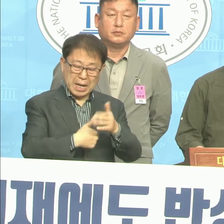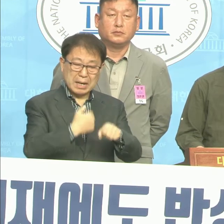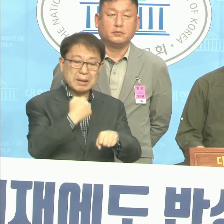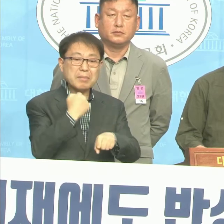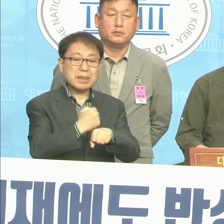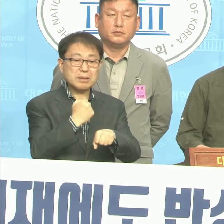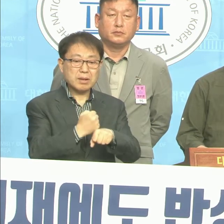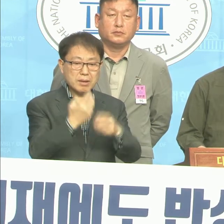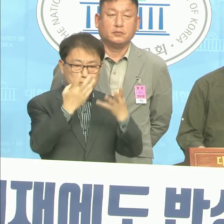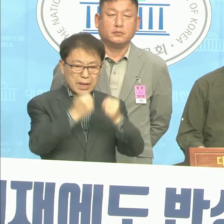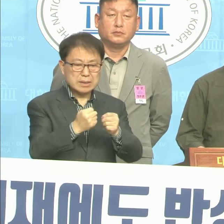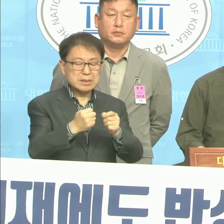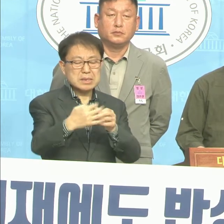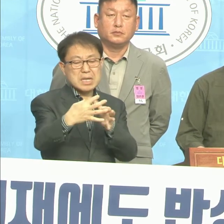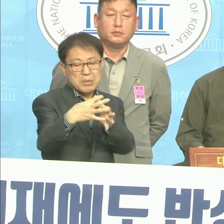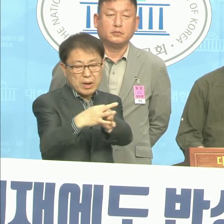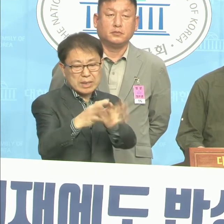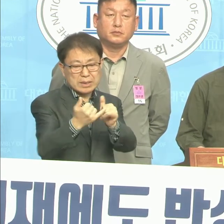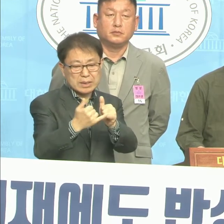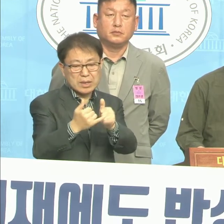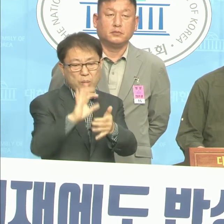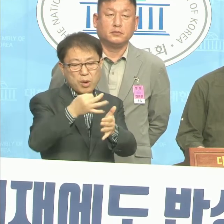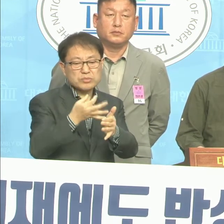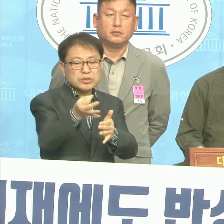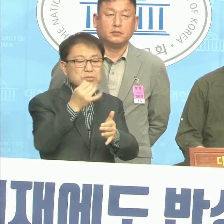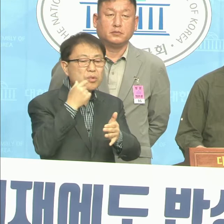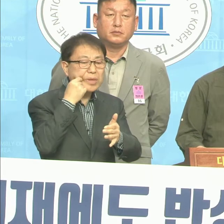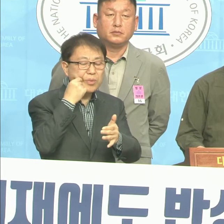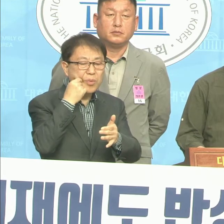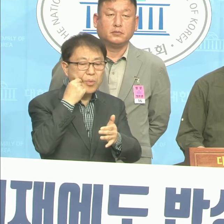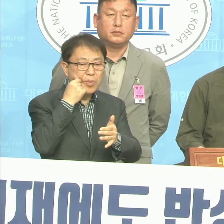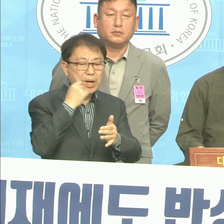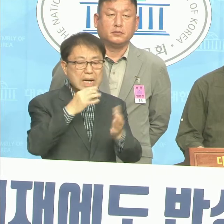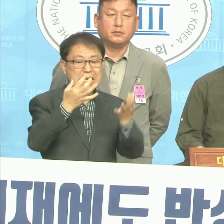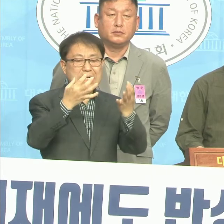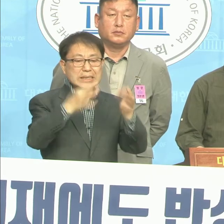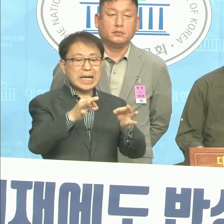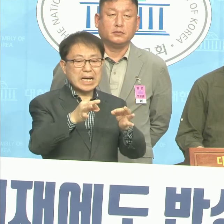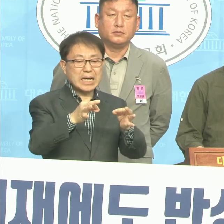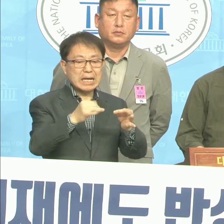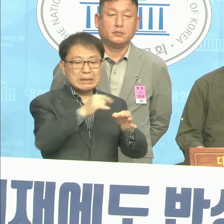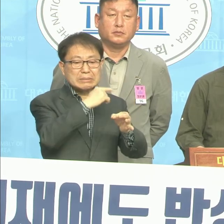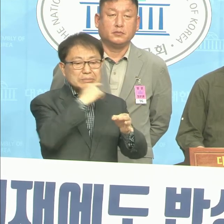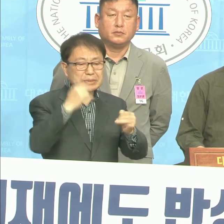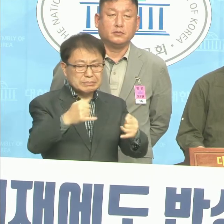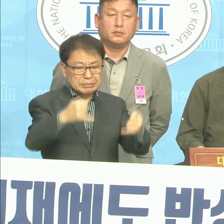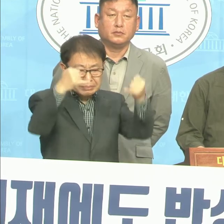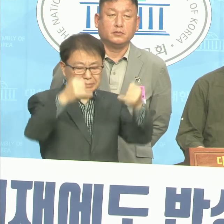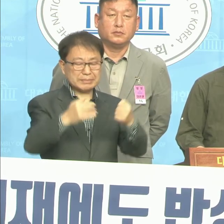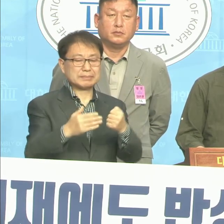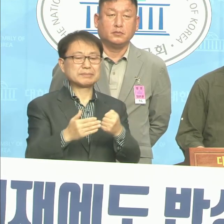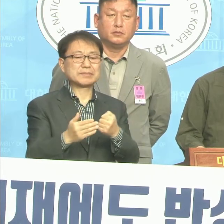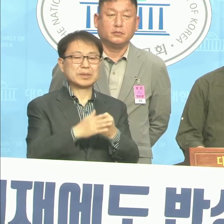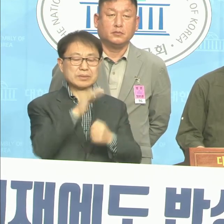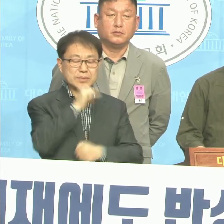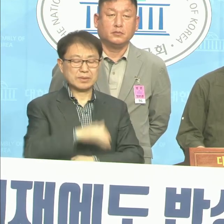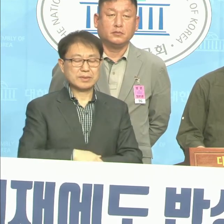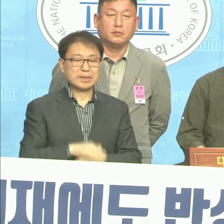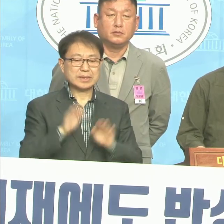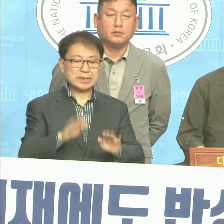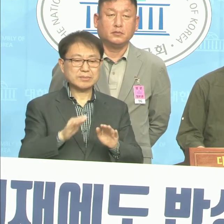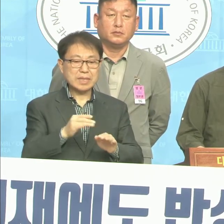많은 양 역사들이 임금을 못 주고 공과금 과 은행 부채로 길거리로 내몰리고 있으며 현재